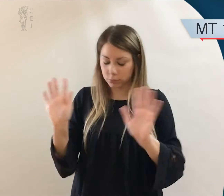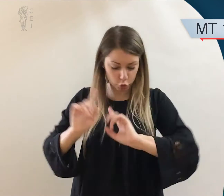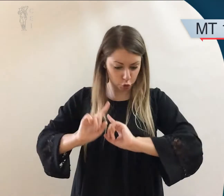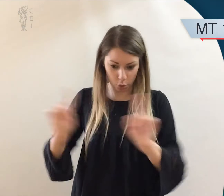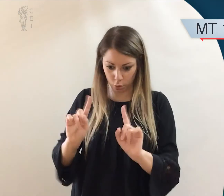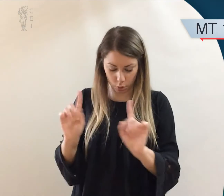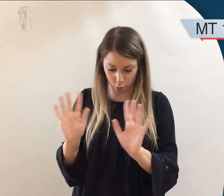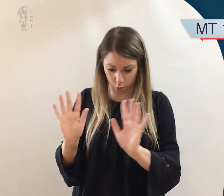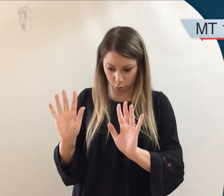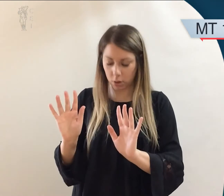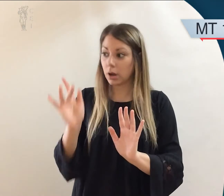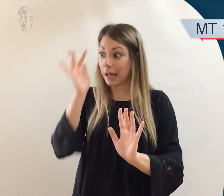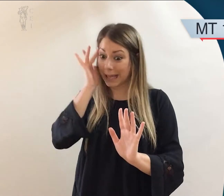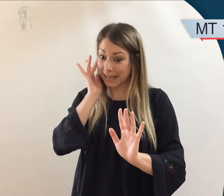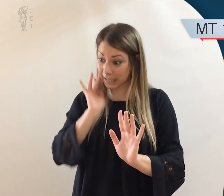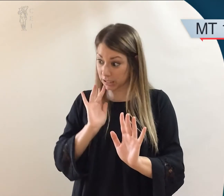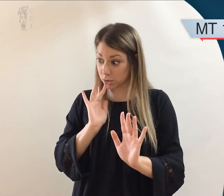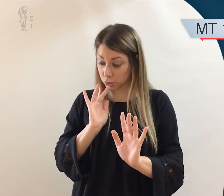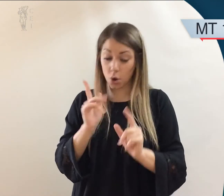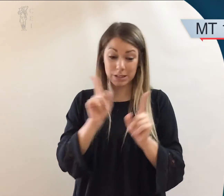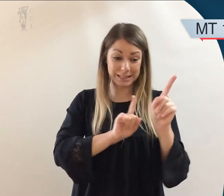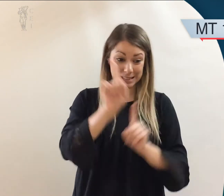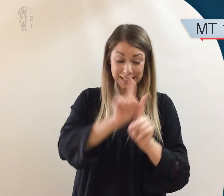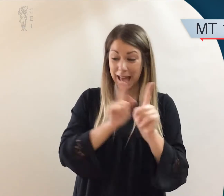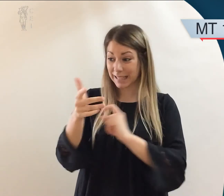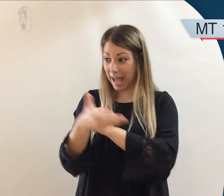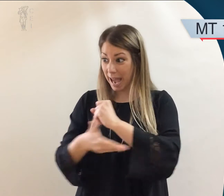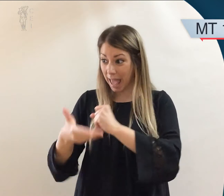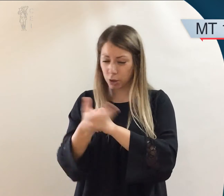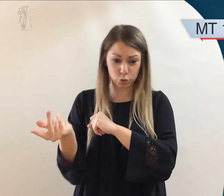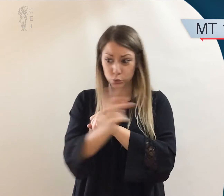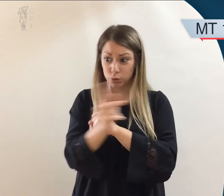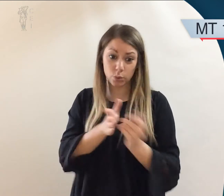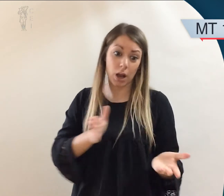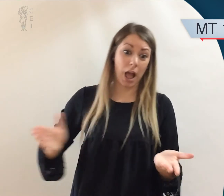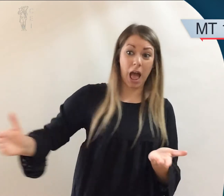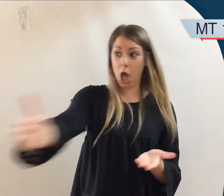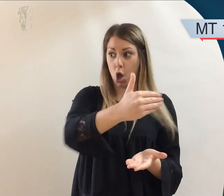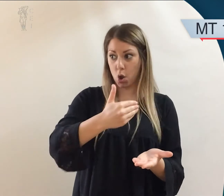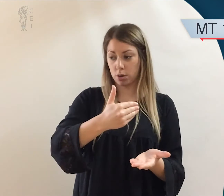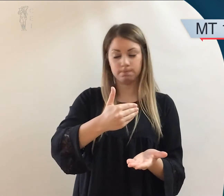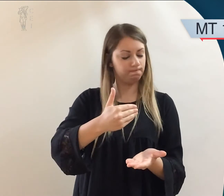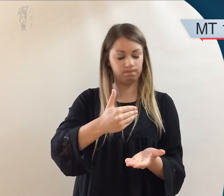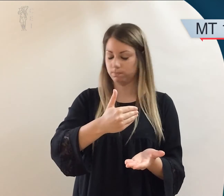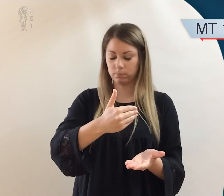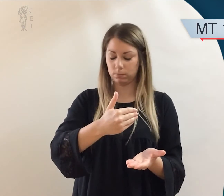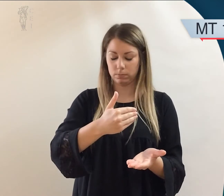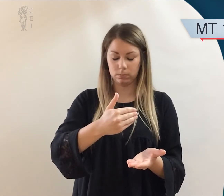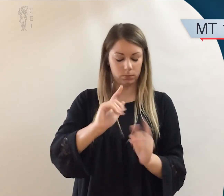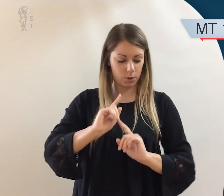no rispose perché non succeda che raccogliendo la zizzania con essa sradicate